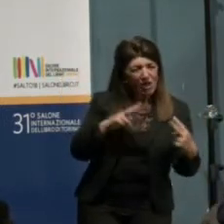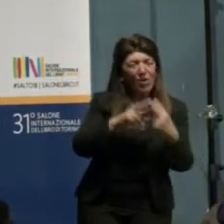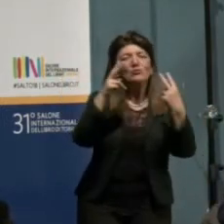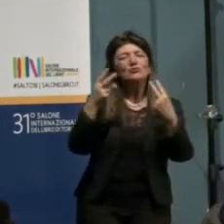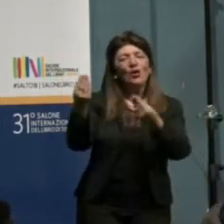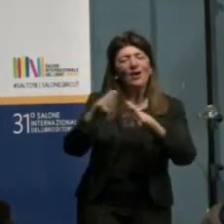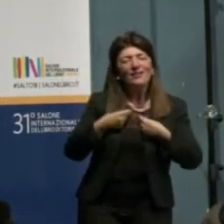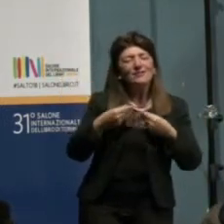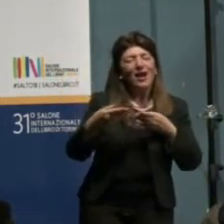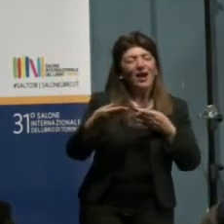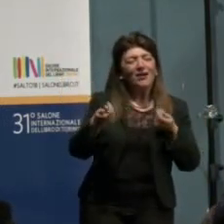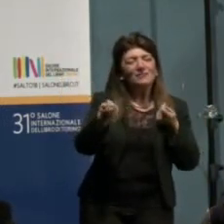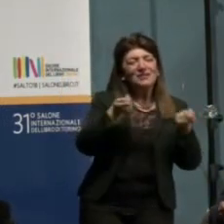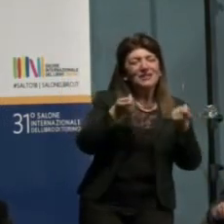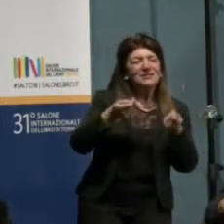muoversi